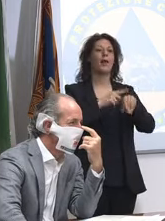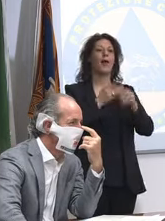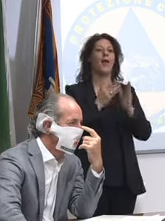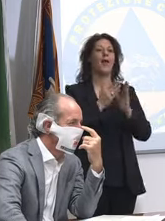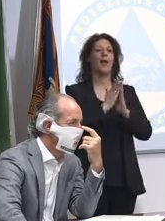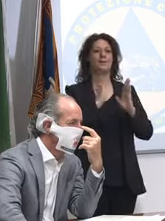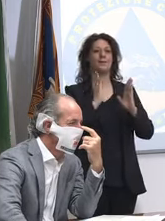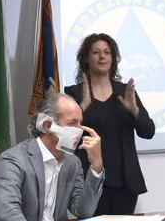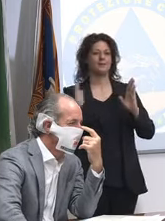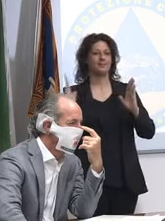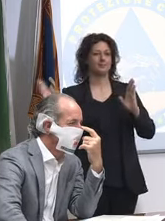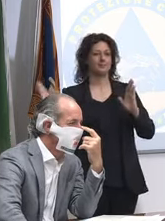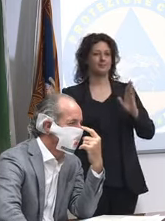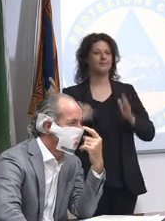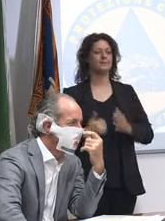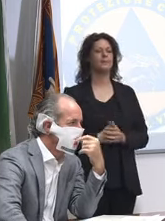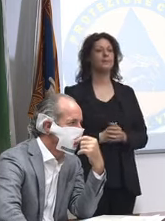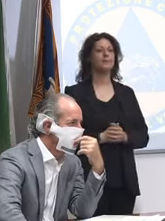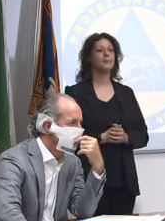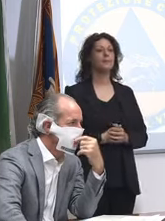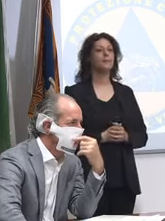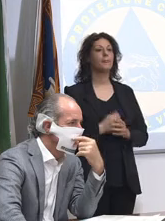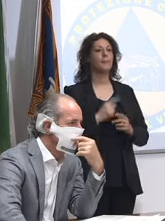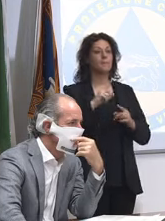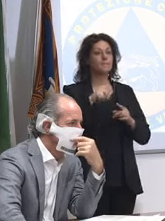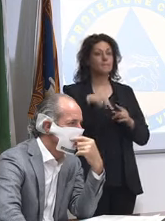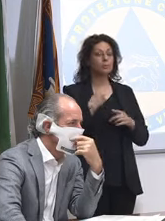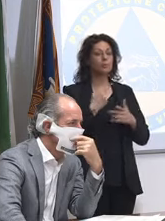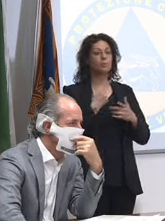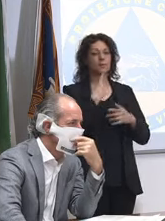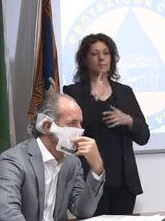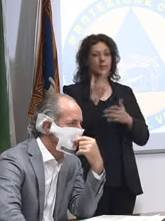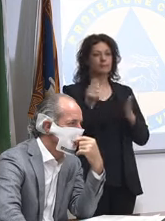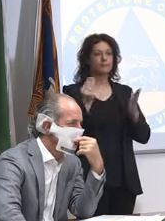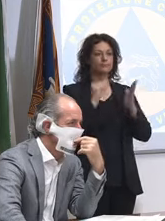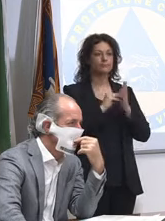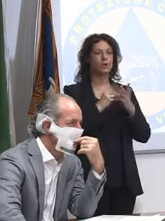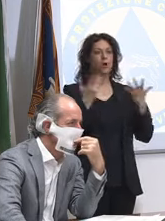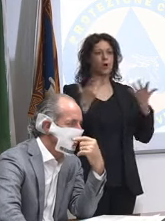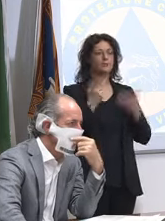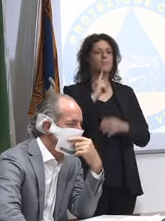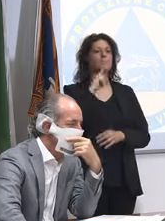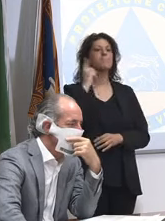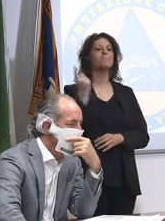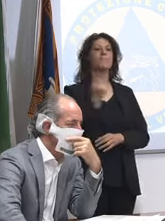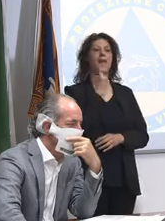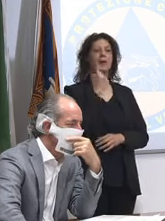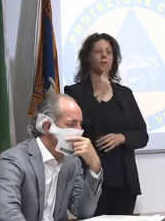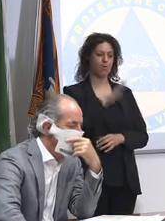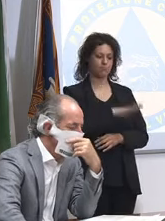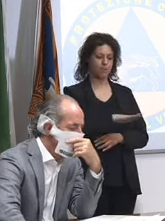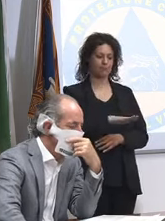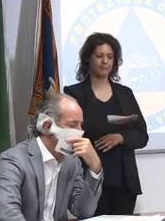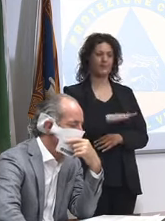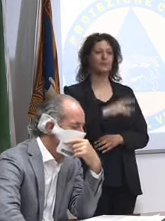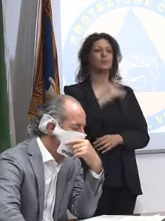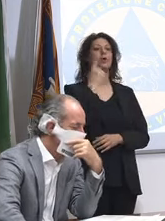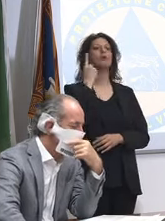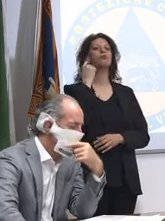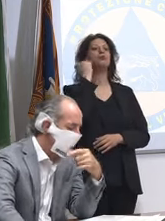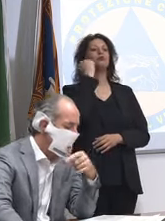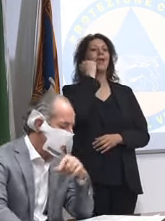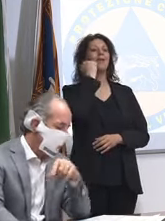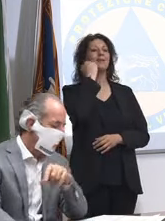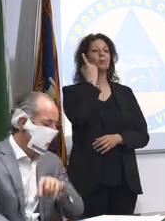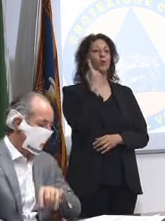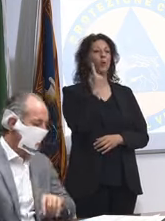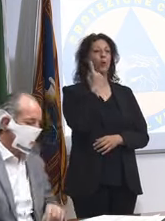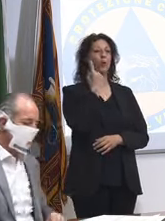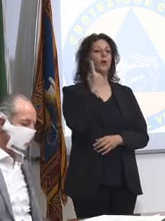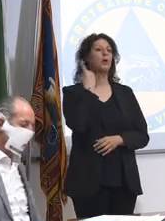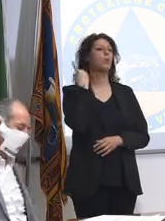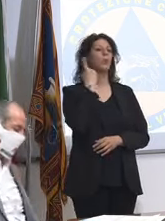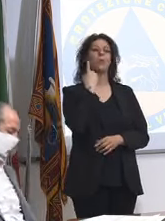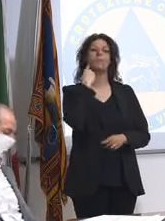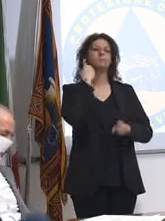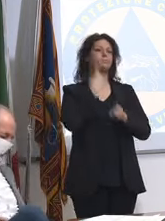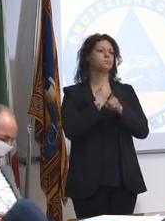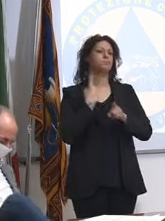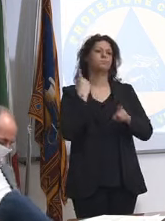inserito che possibilmente è meglio che il bambino venga accompagnato sempre dallo stesso genitore, di